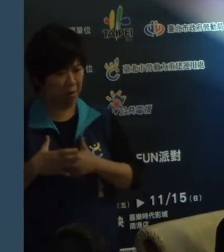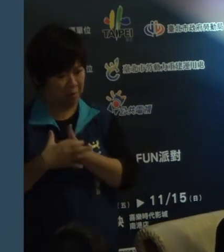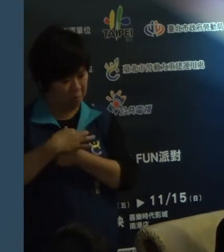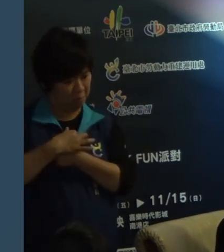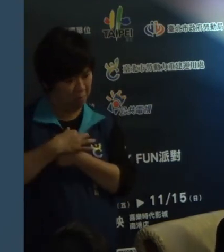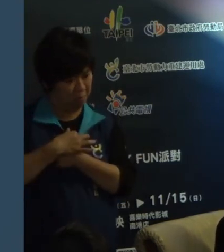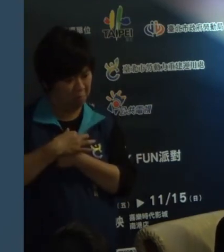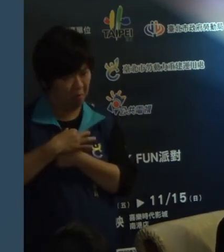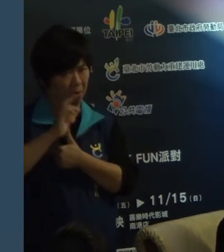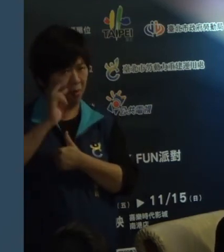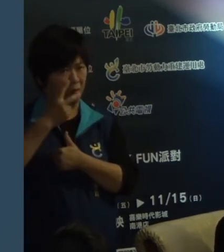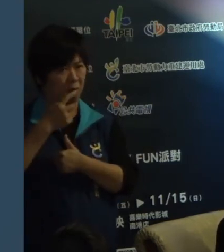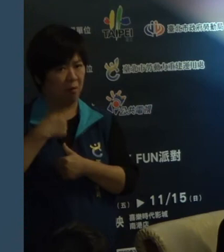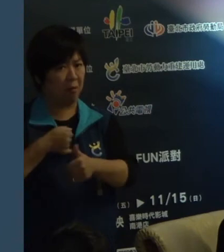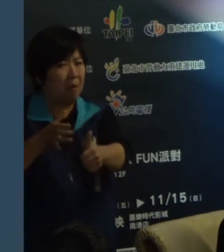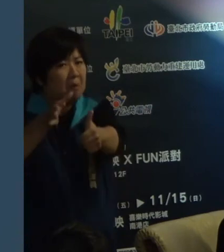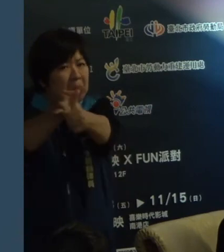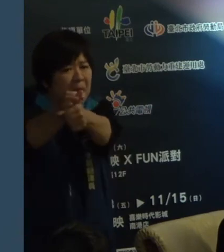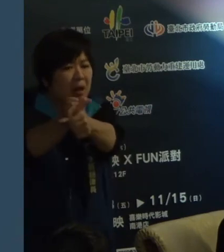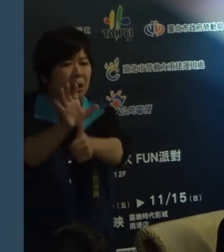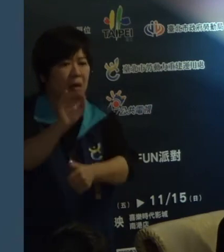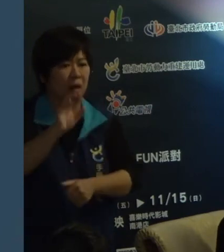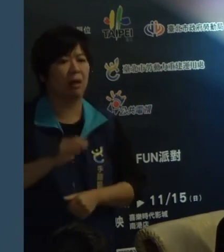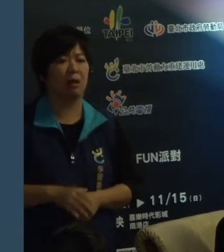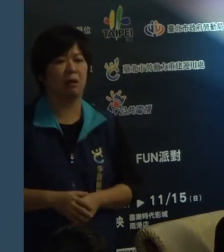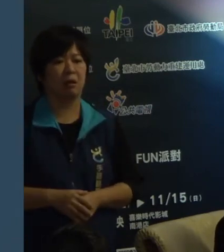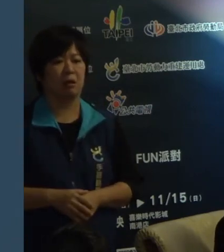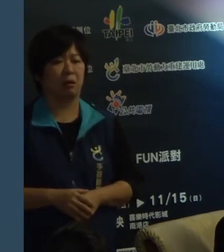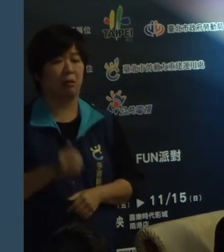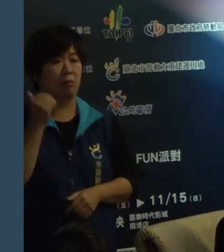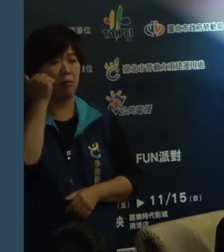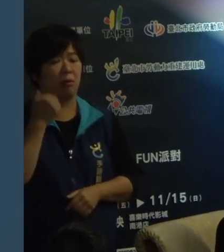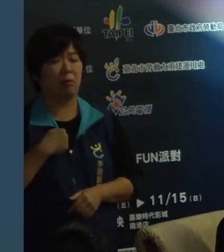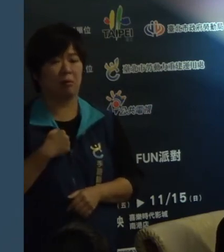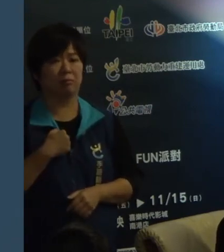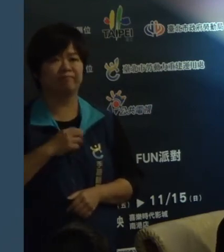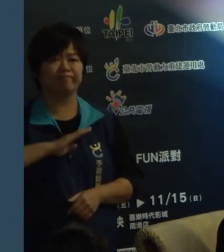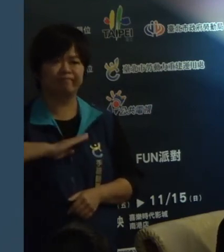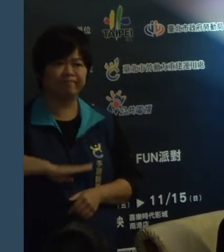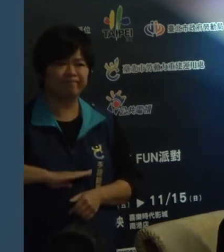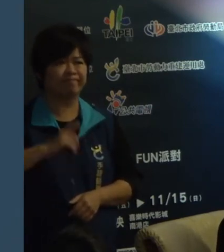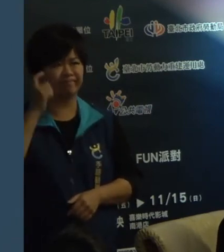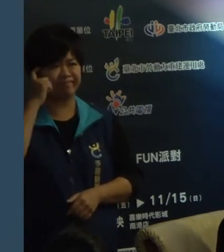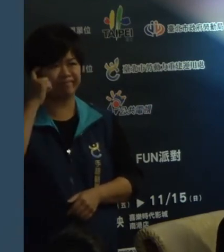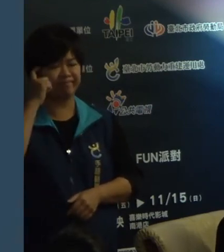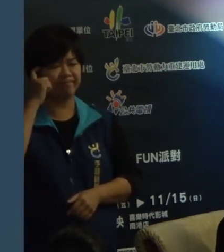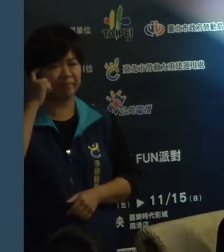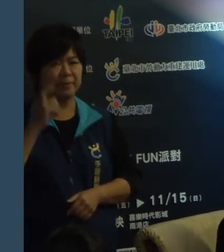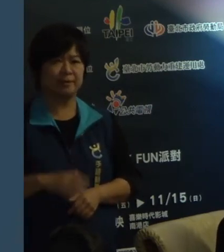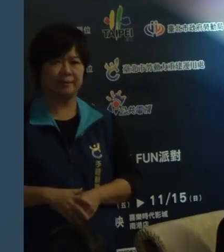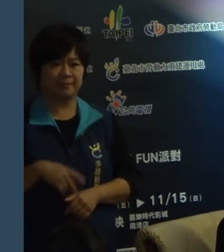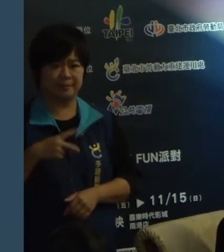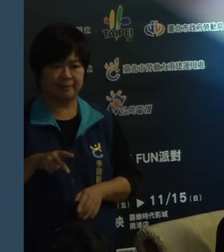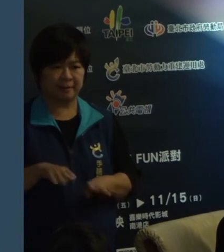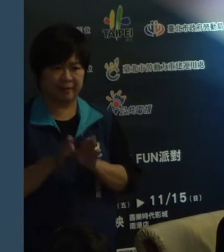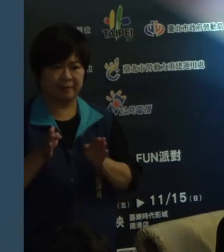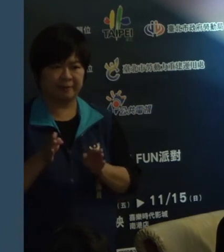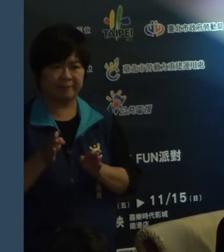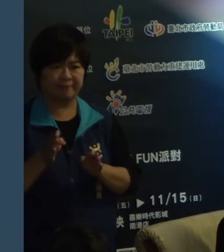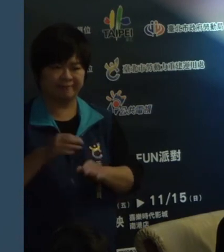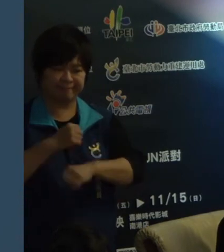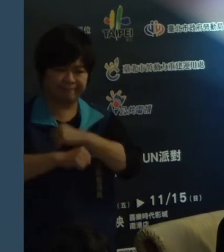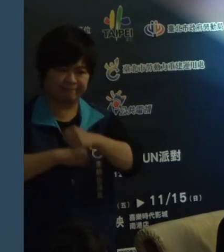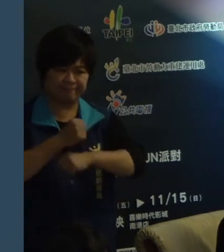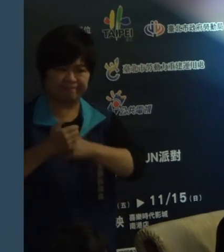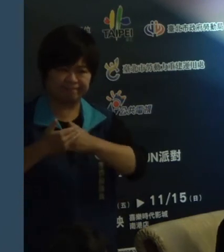自己，还是限制了别人？好，其实有时候能够停下来好好的思考，然后再去行动的时候，